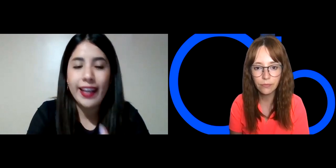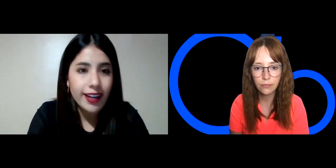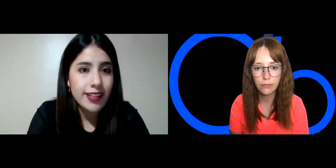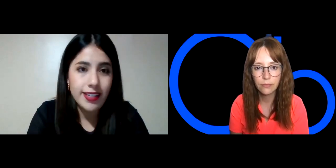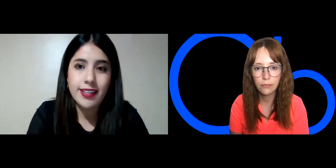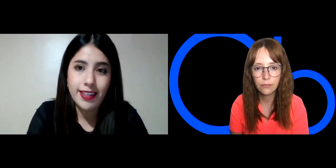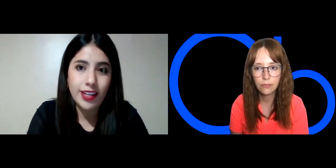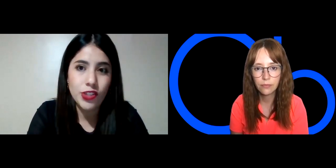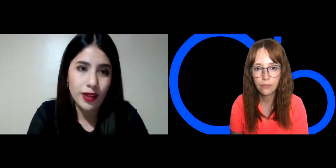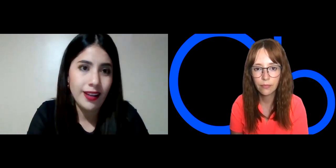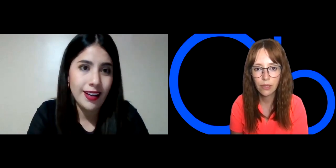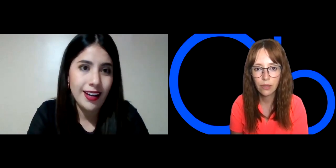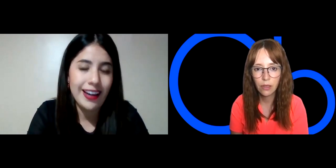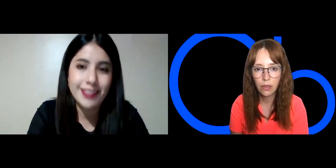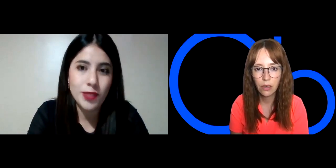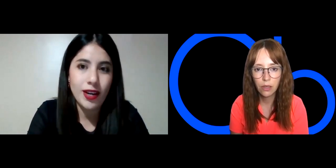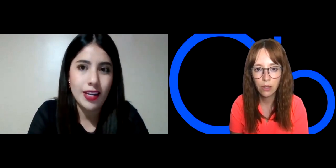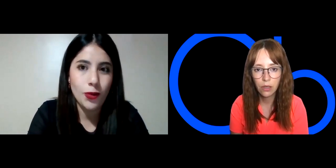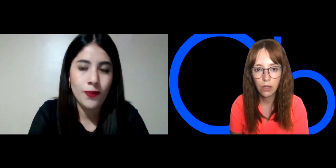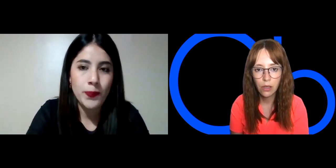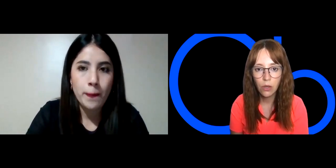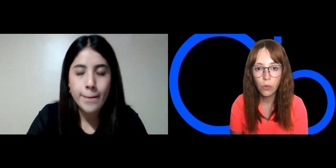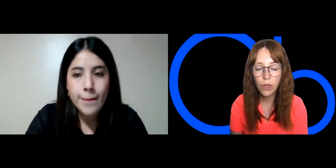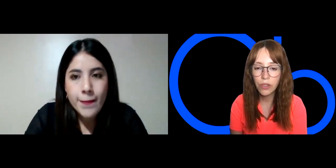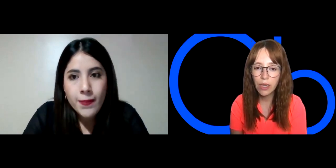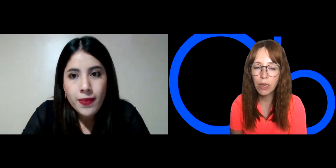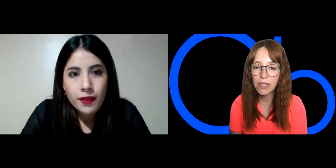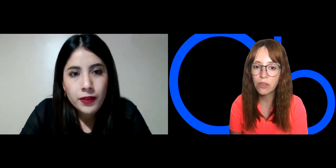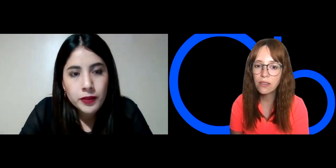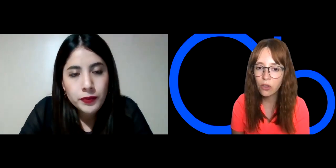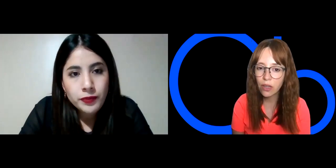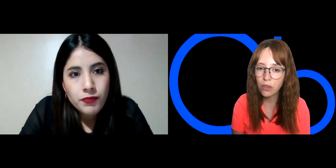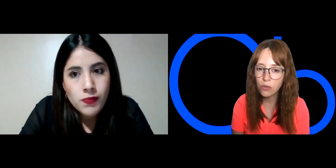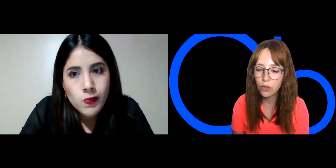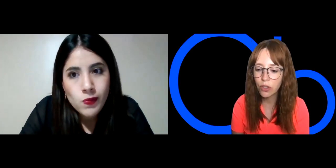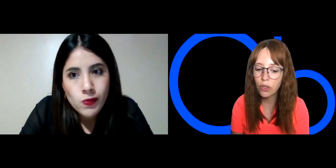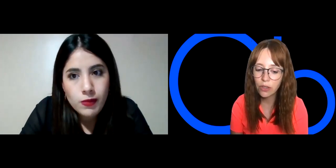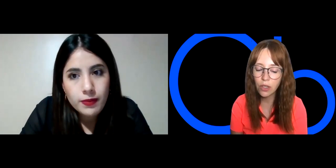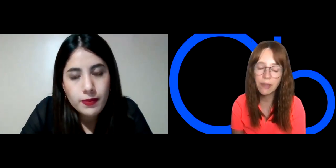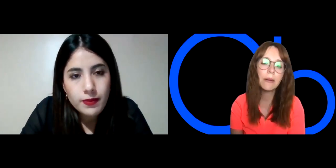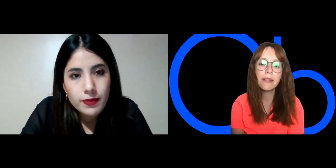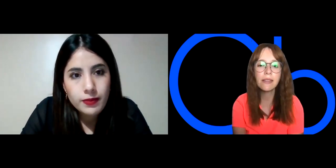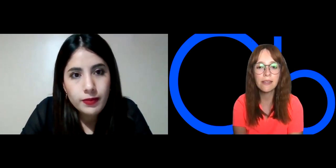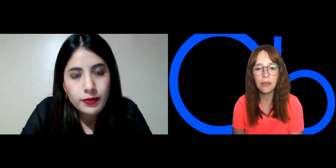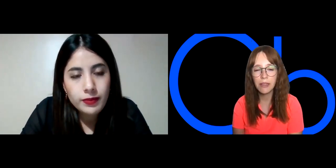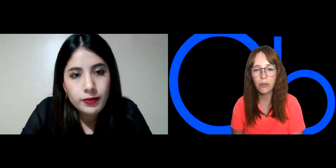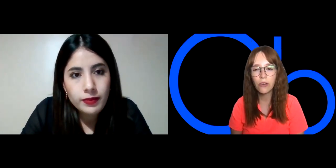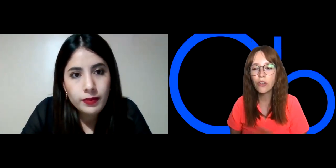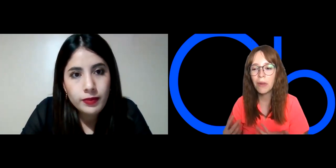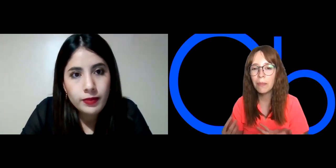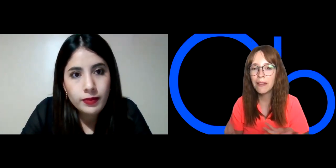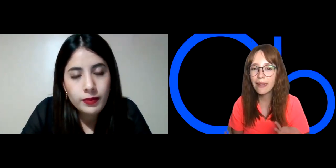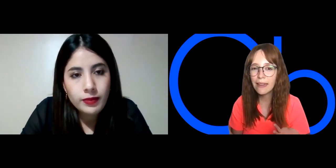puedan ejercer ese derecho al acceso a la salud. Cuando llega una persona sorda a consultorio, lo que yo te comentaba antes de iniciar el